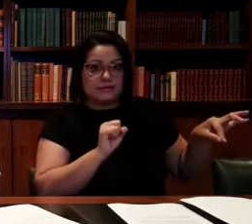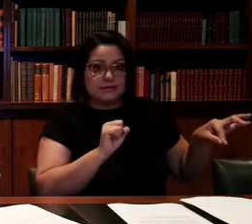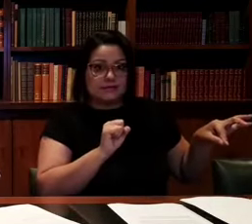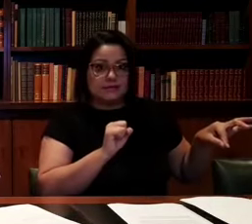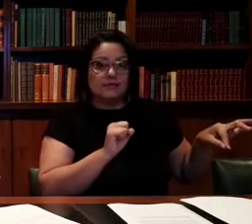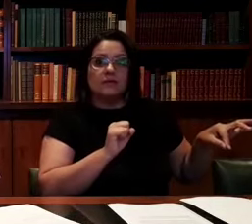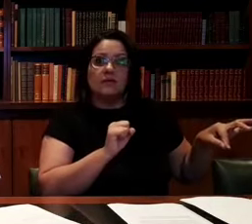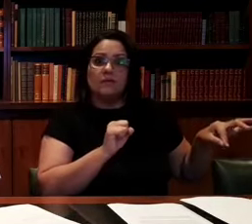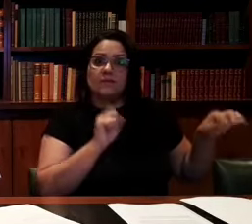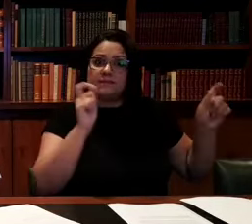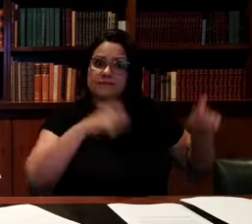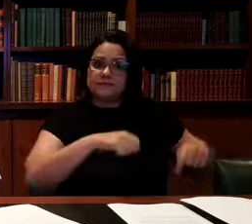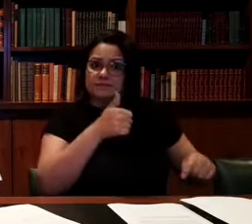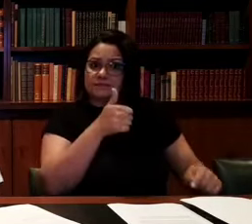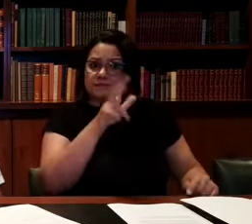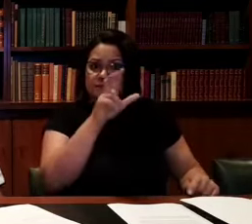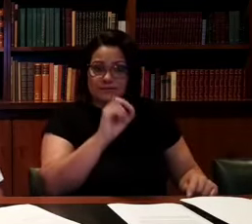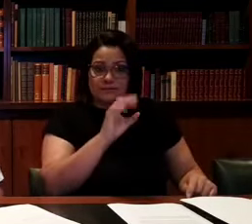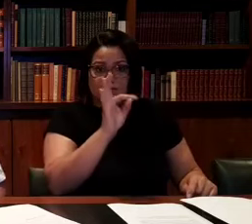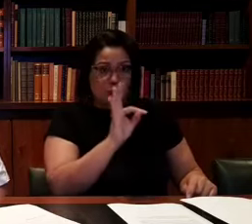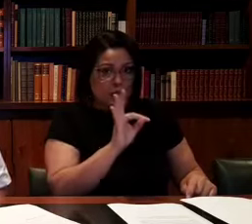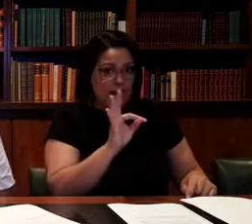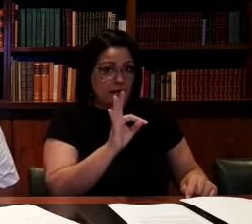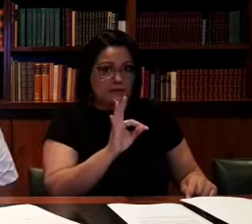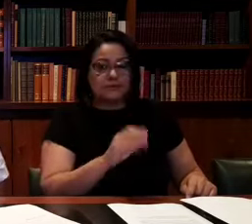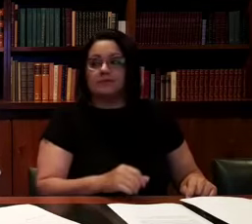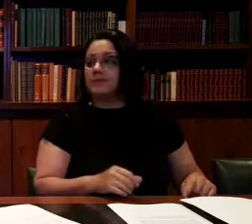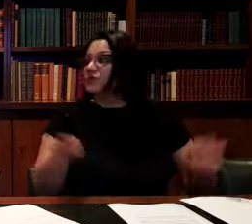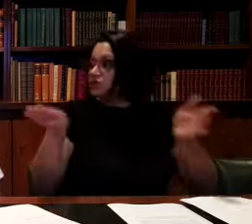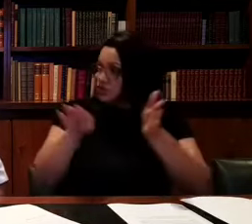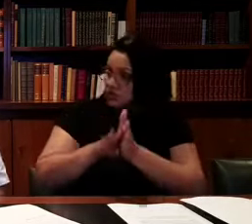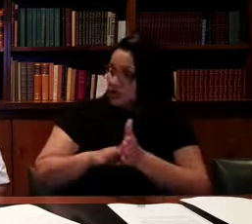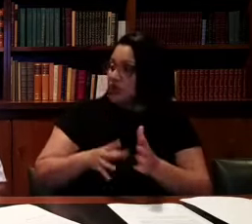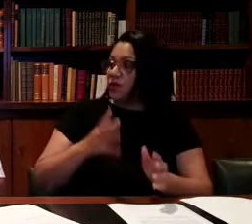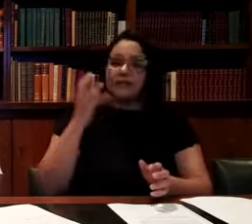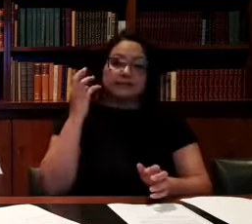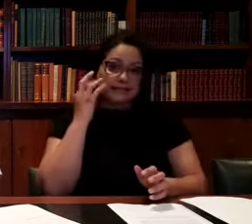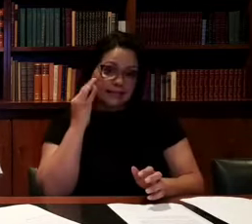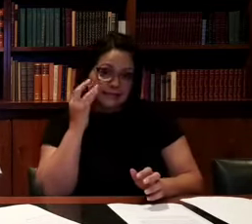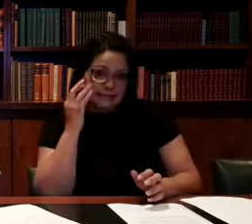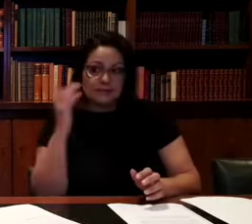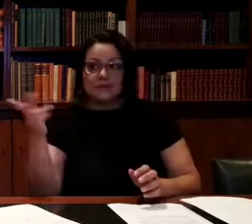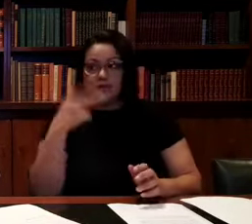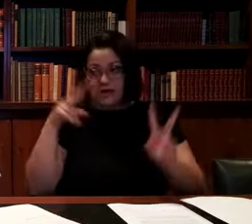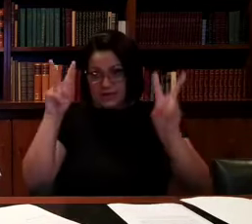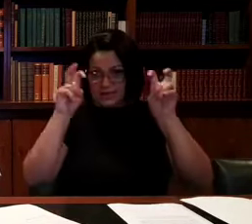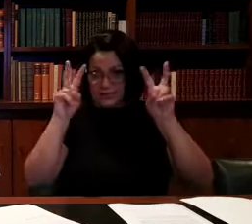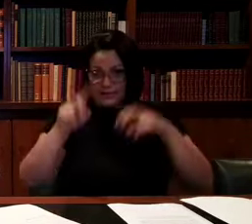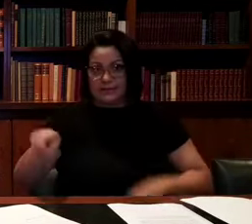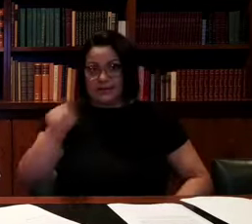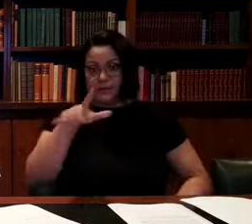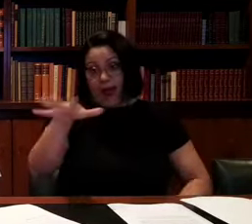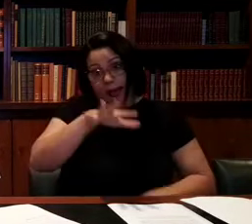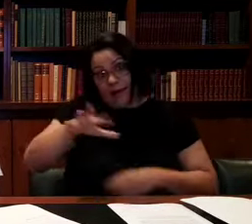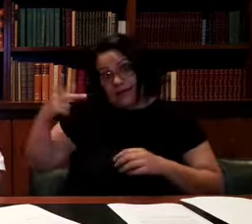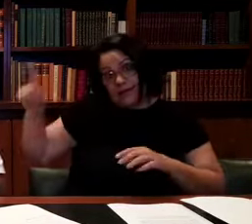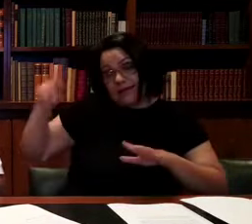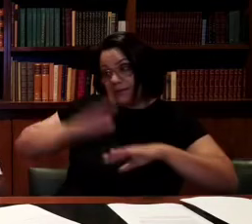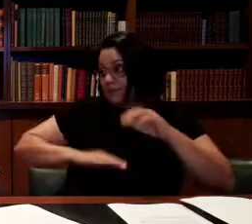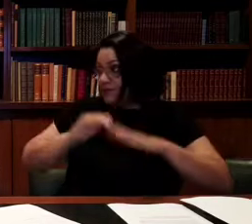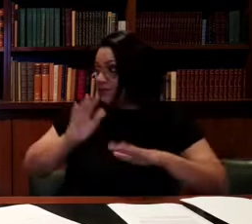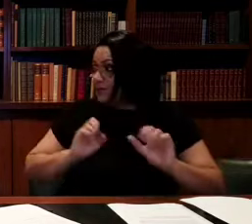a 150 música pudesse chegou Tarcísio aqui ele vai falar alguma coisa sobre a área dele né